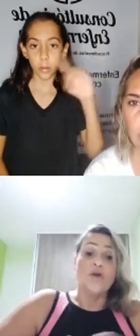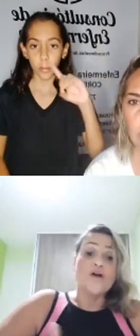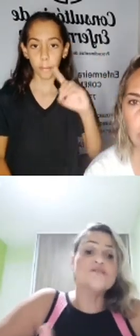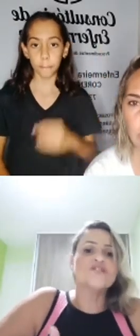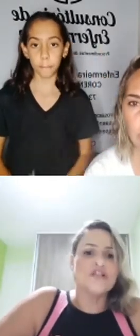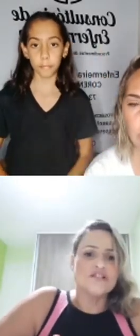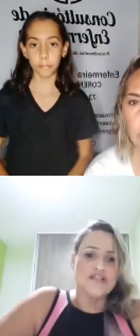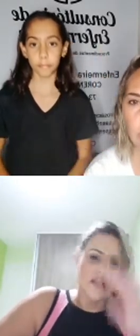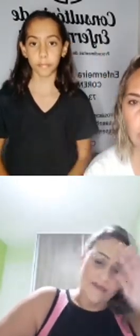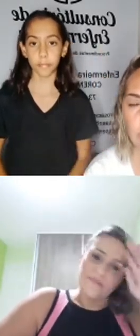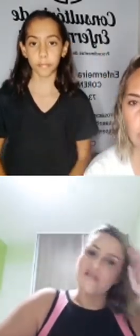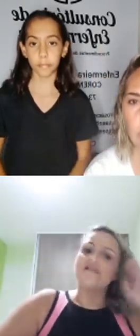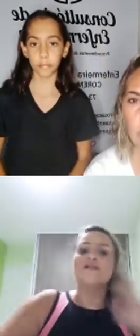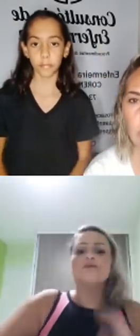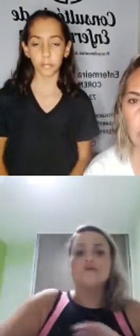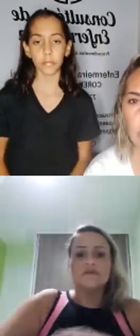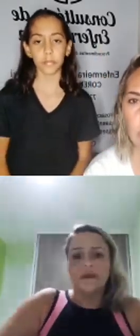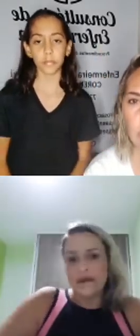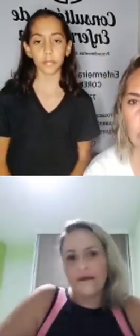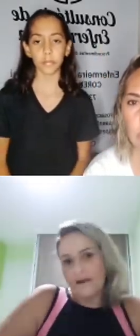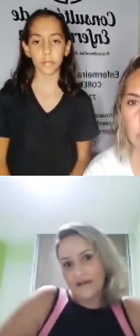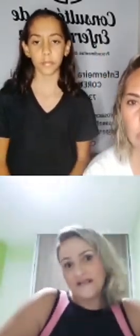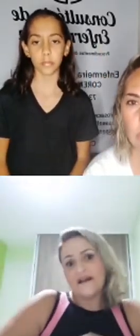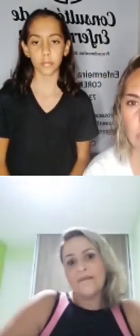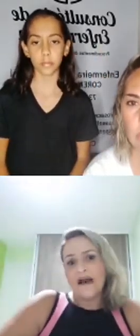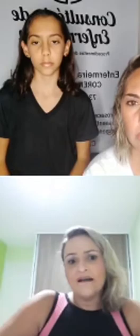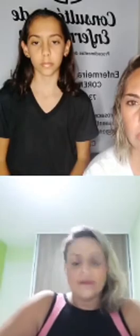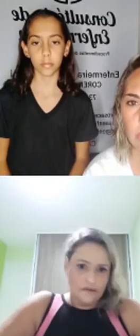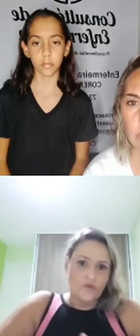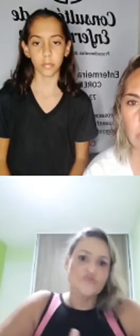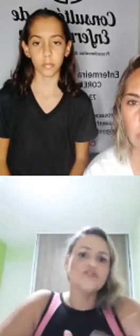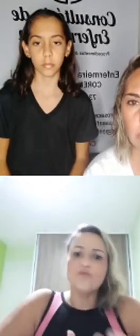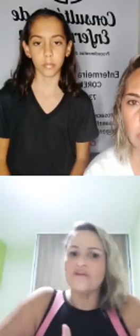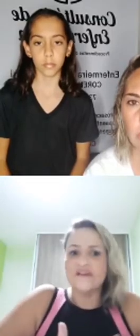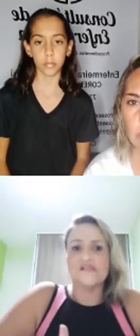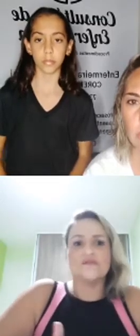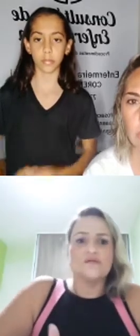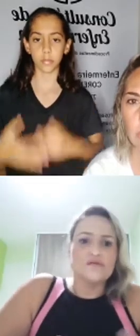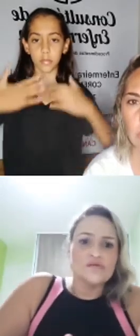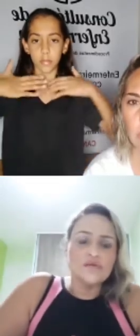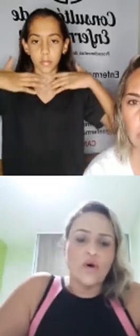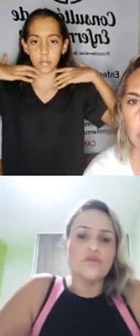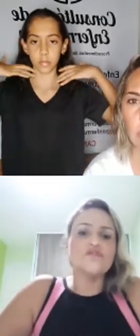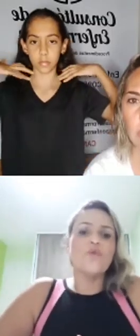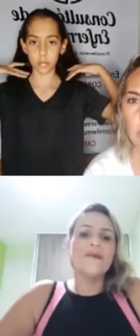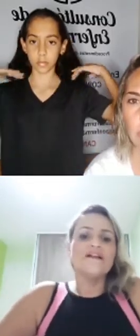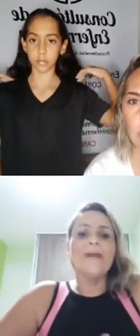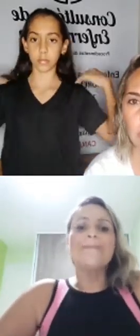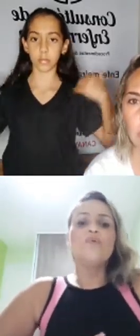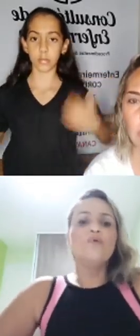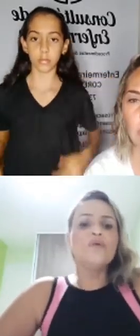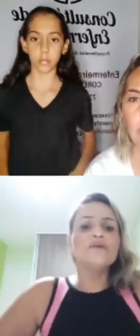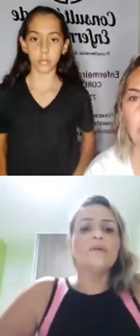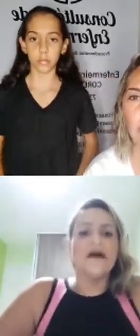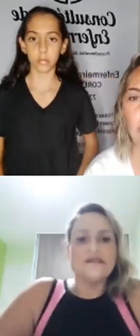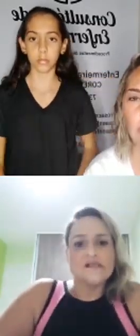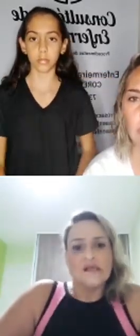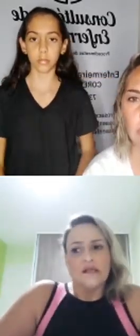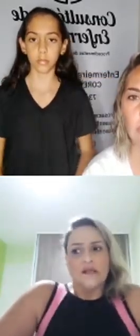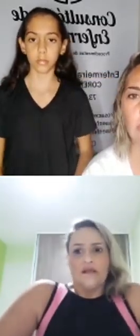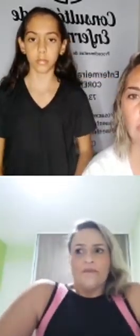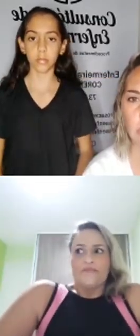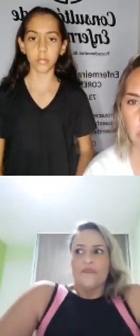o nosso dia a dia tem sido... quem trabalha continua fazendo seus consultórios de uma maneira muito